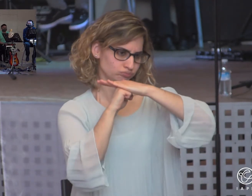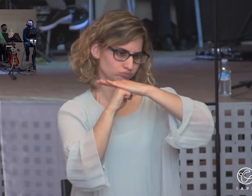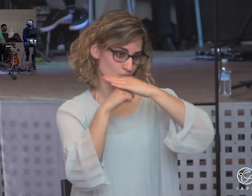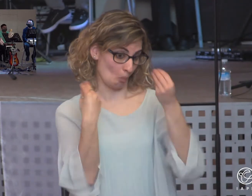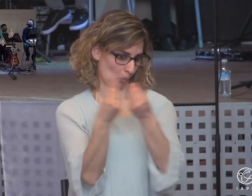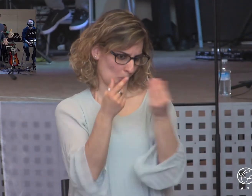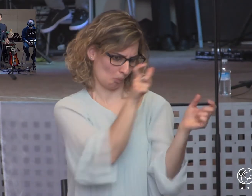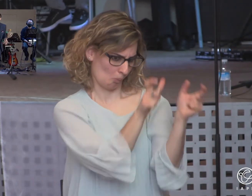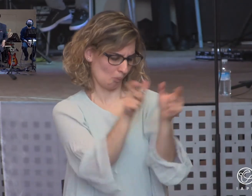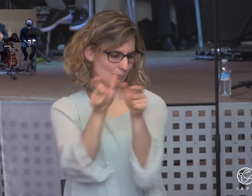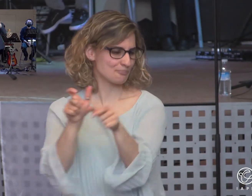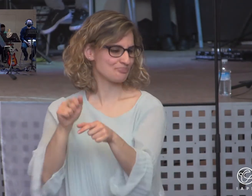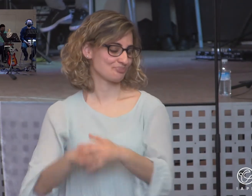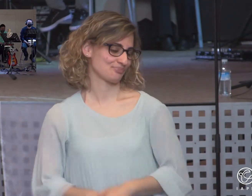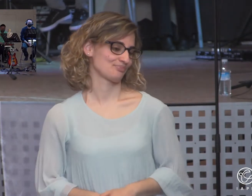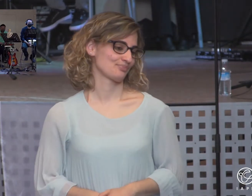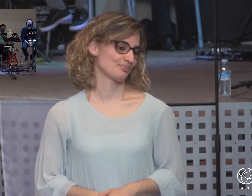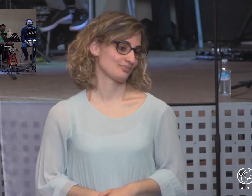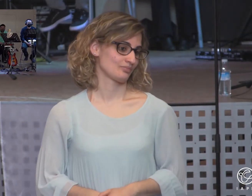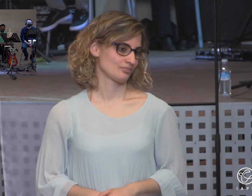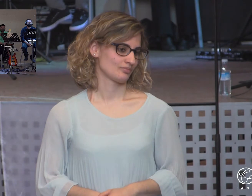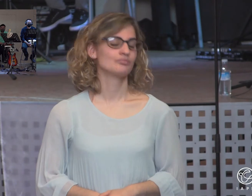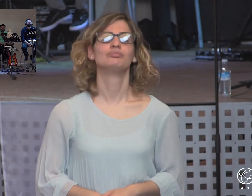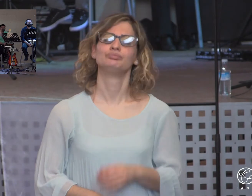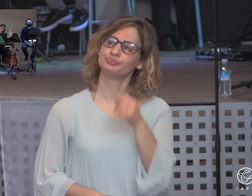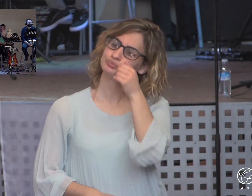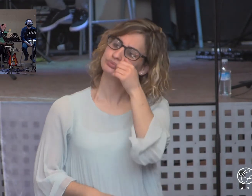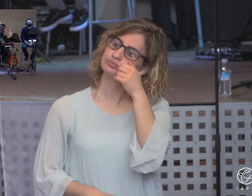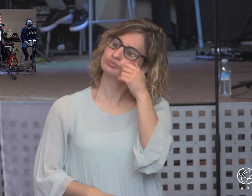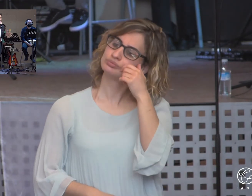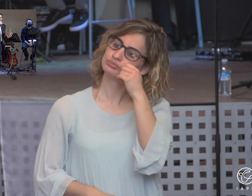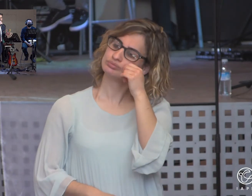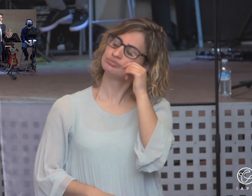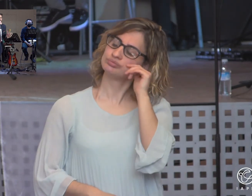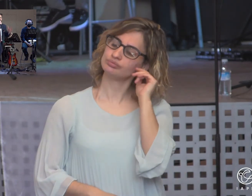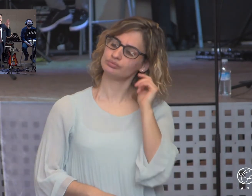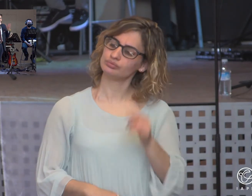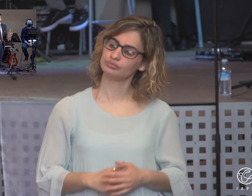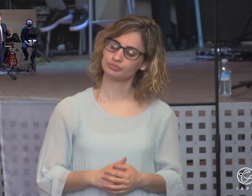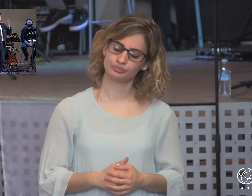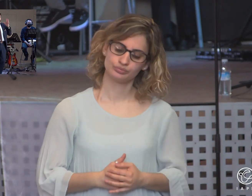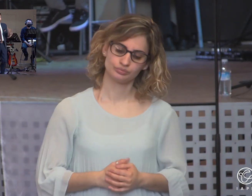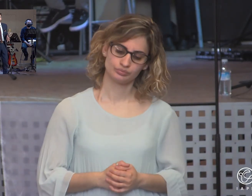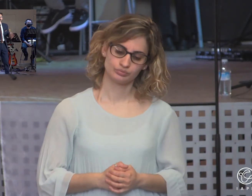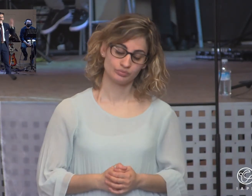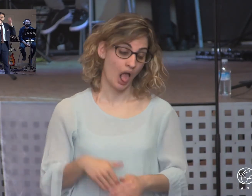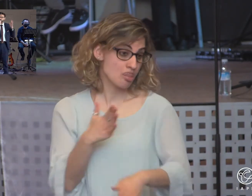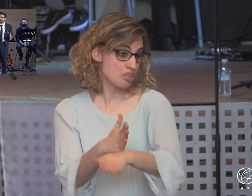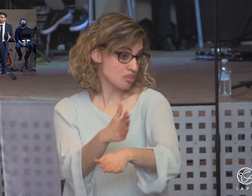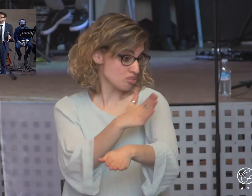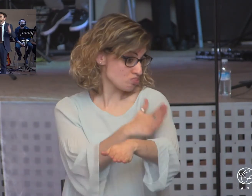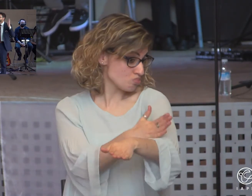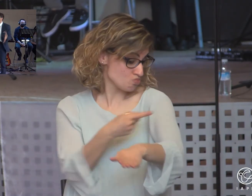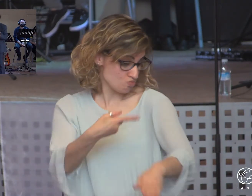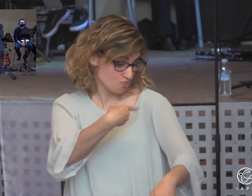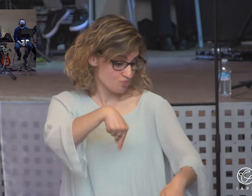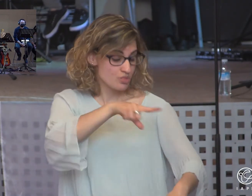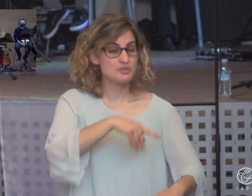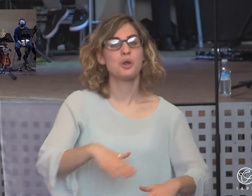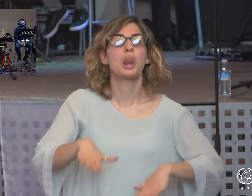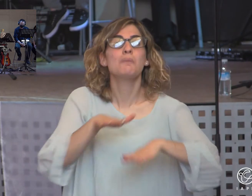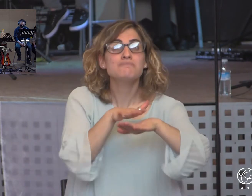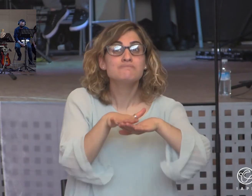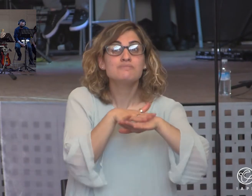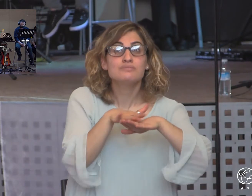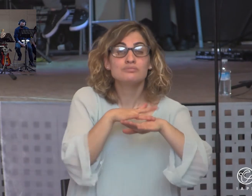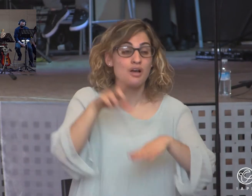casa, pero tú y yo vamos a cumplir con los propósitos que tenemos. Pide perdón a Dios, pide